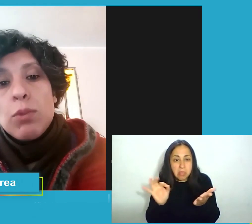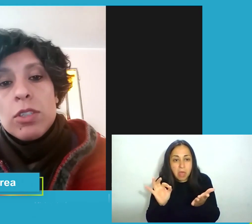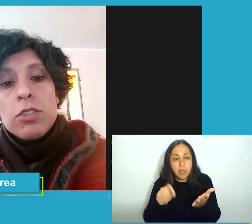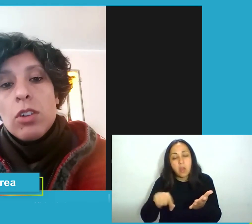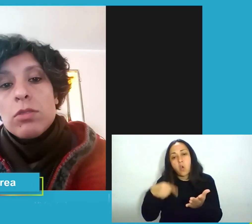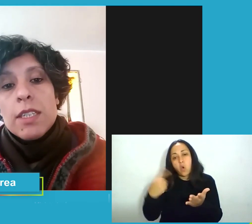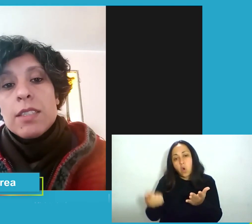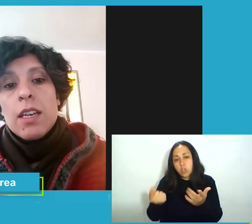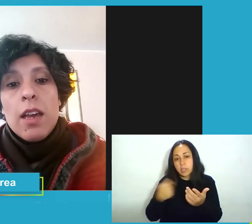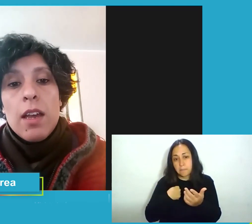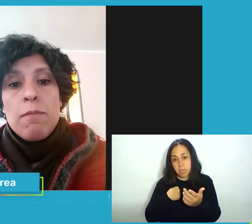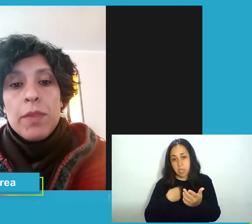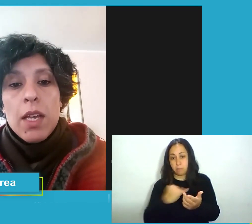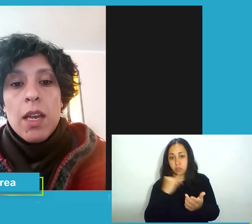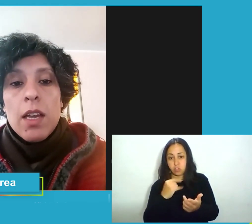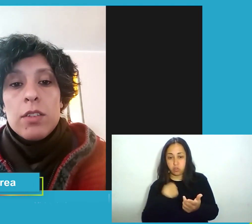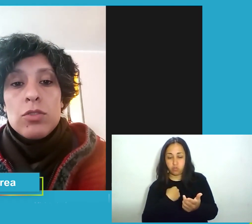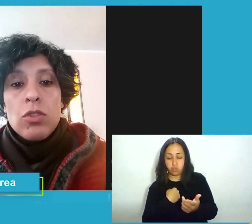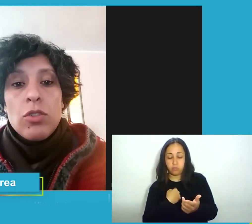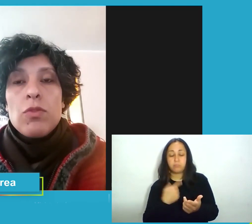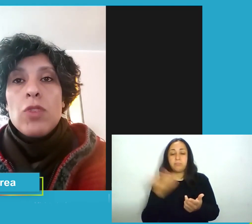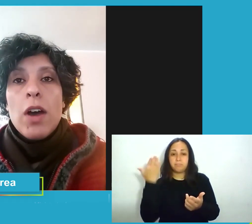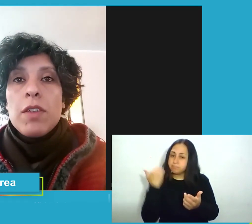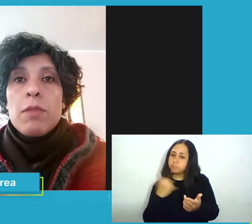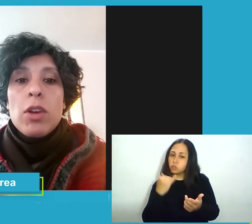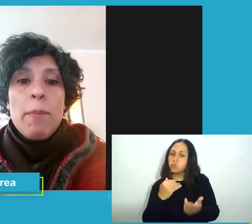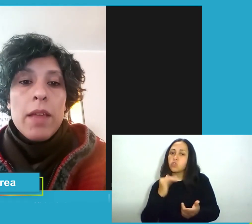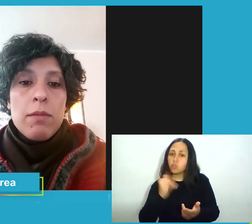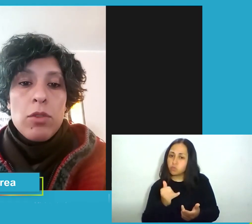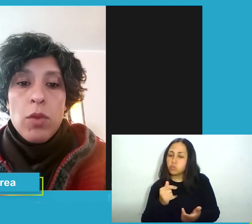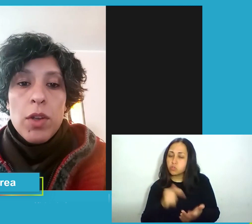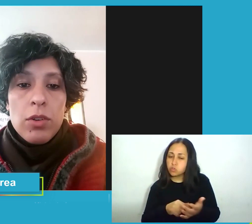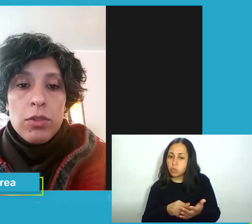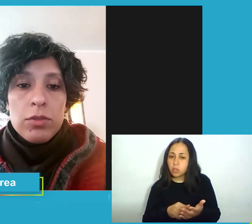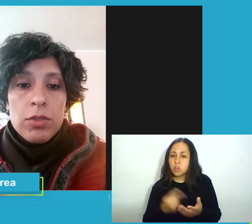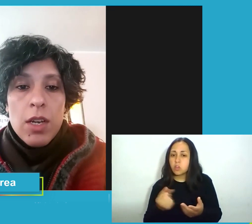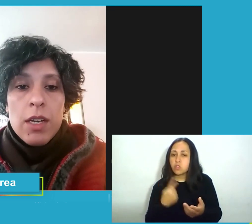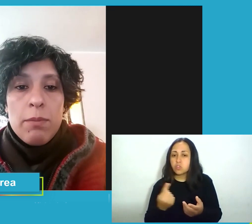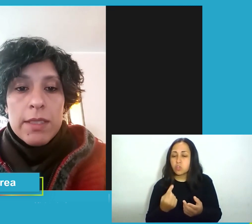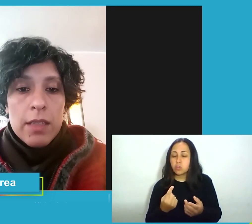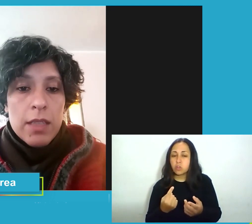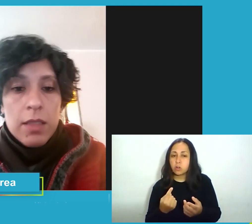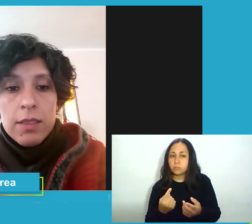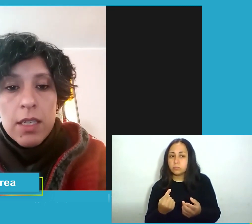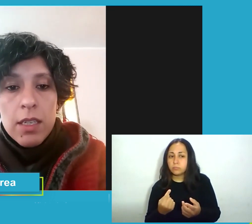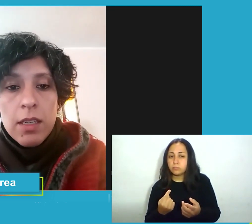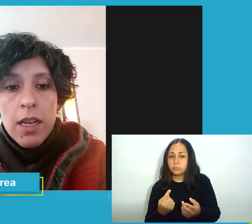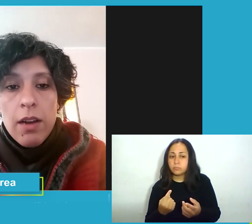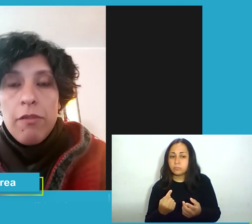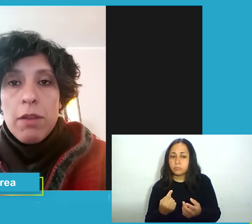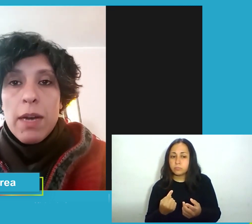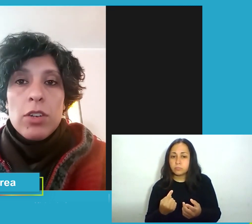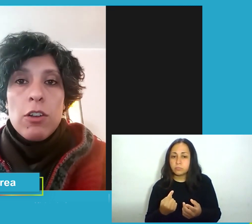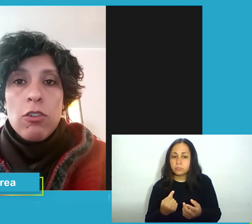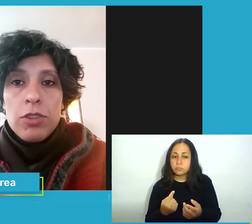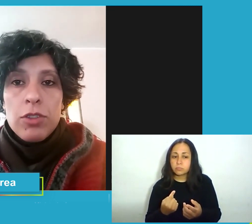mi exposición dice que yo afirmo que aprendemos de nuestros representantes y